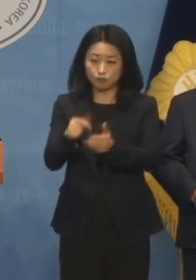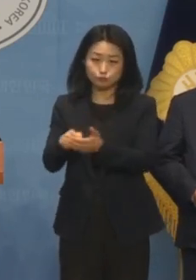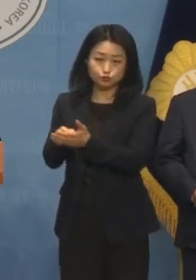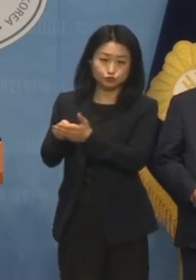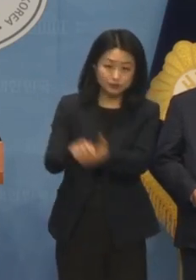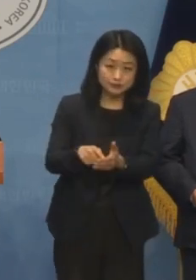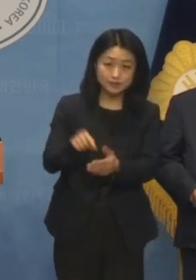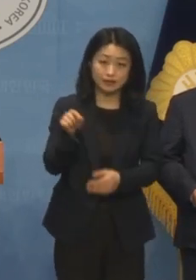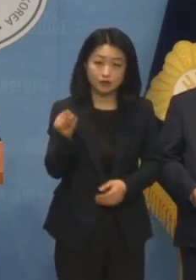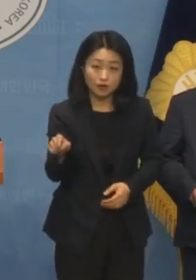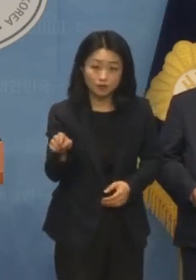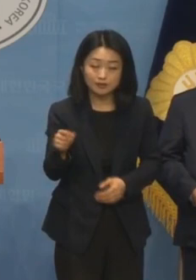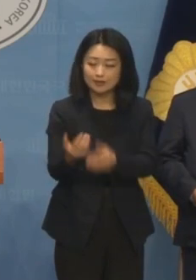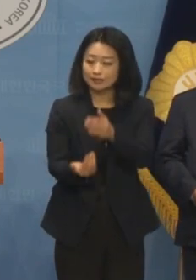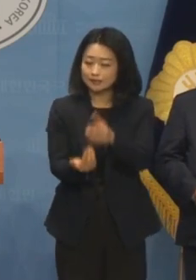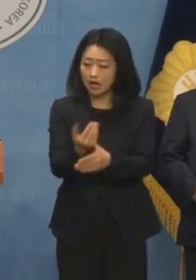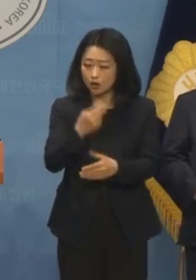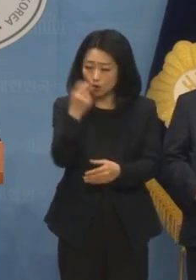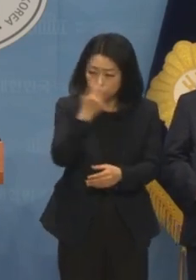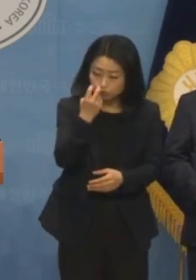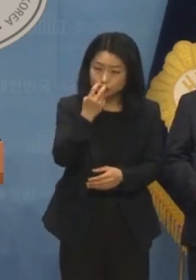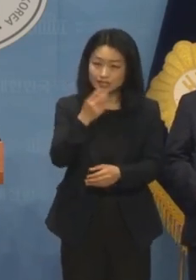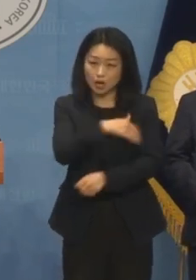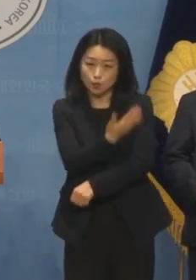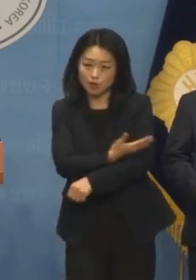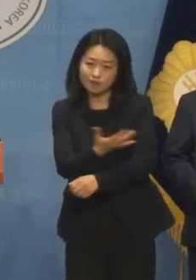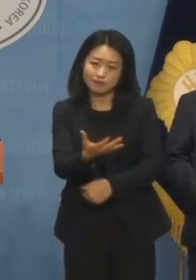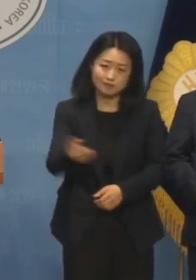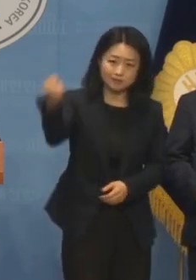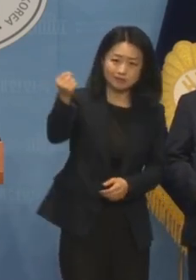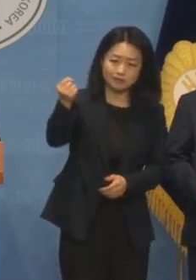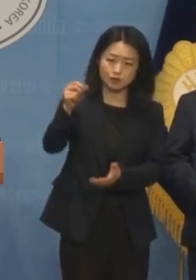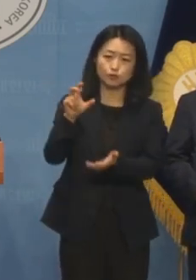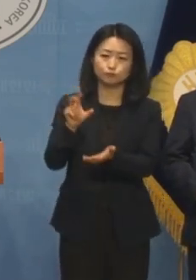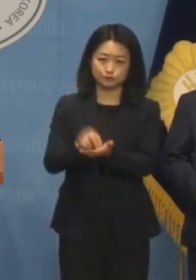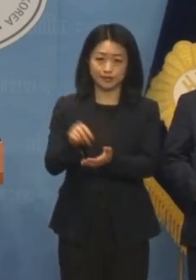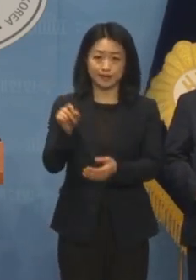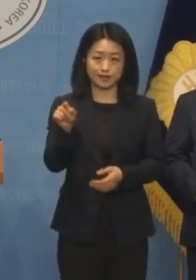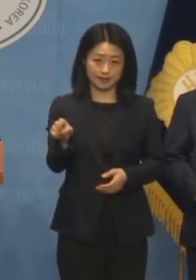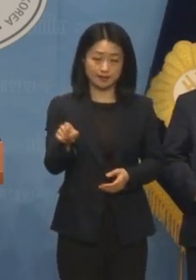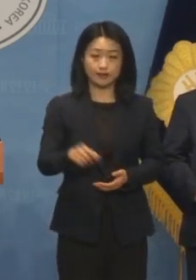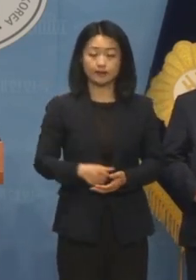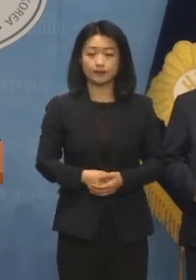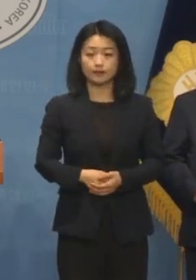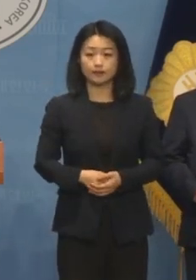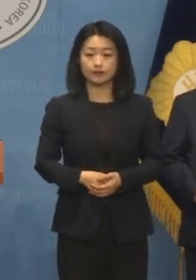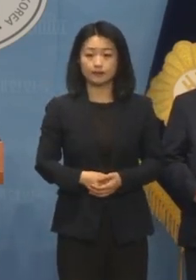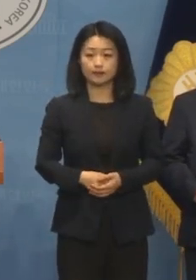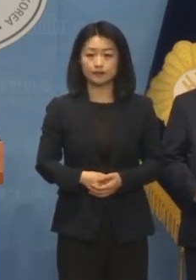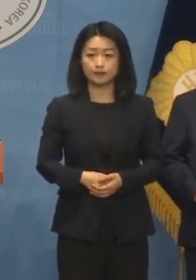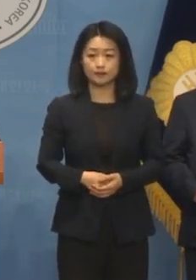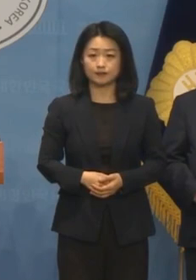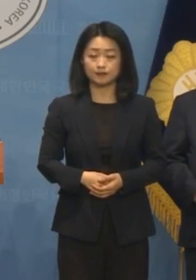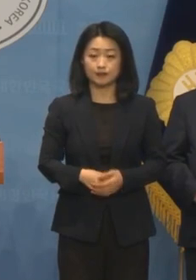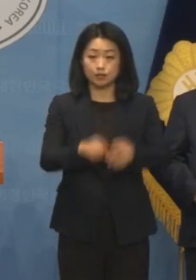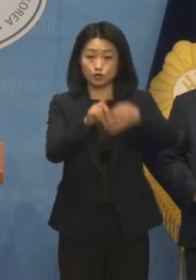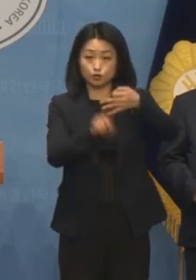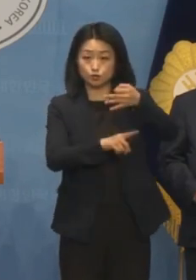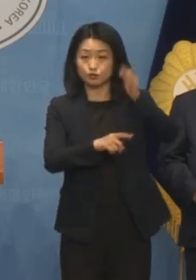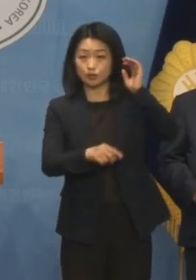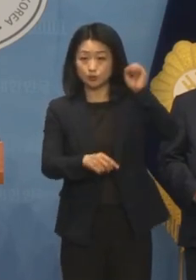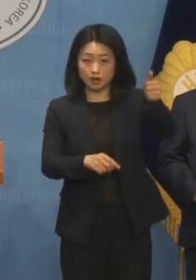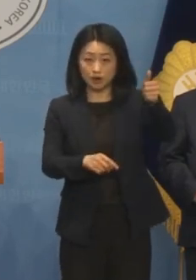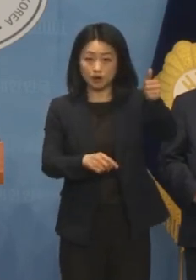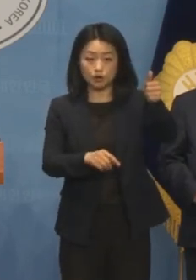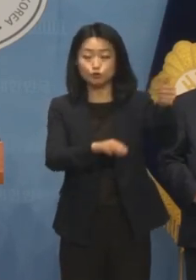것은 사건 수사권까지 행사하겠다는 것이 아닌지 묻지 않을 수가 없습니다. 윤석열